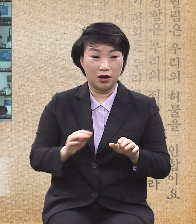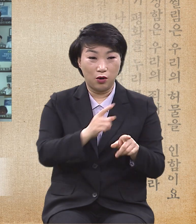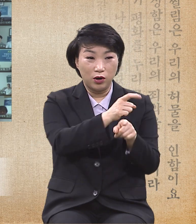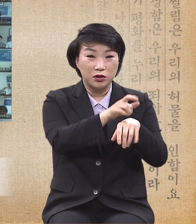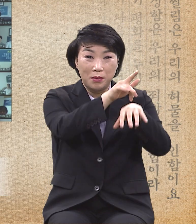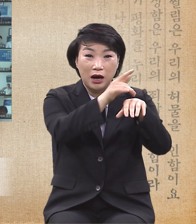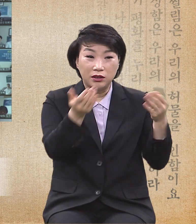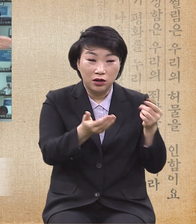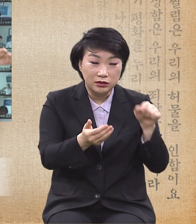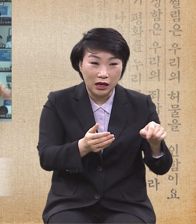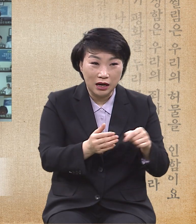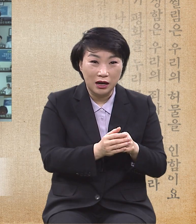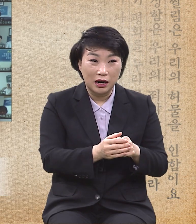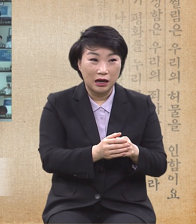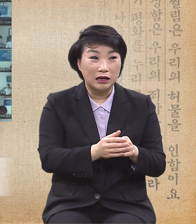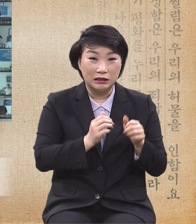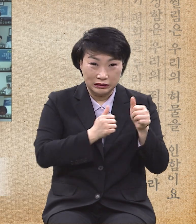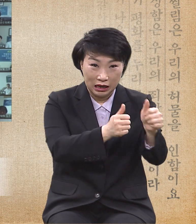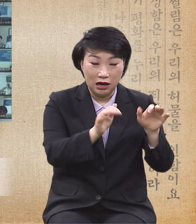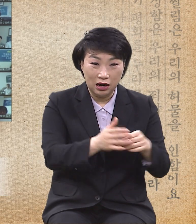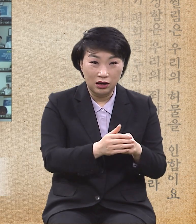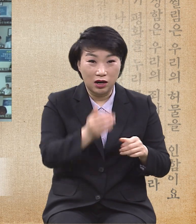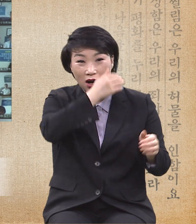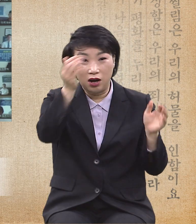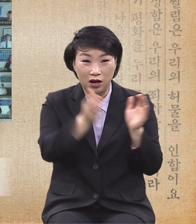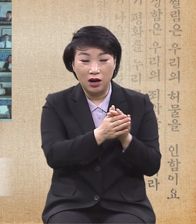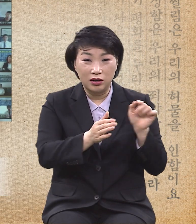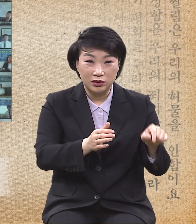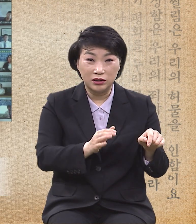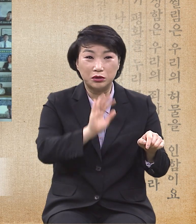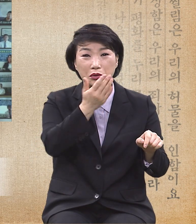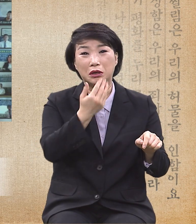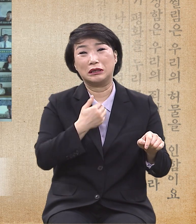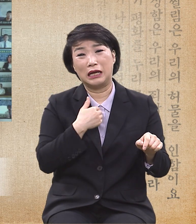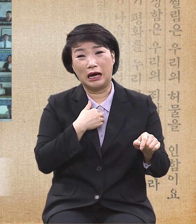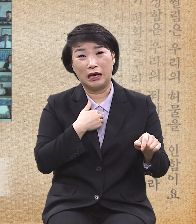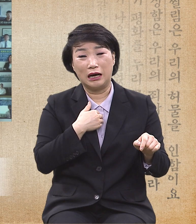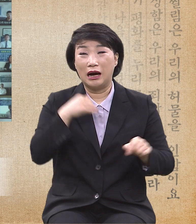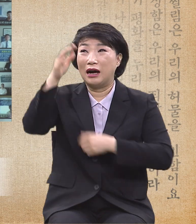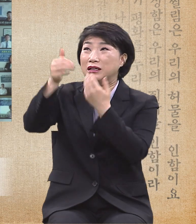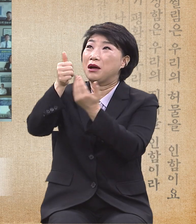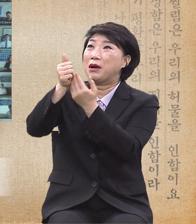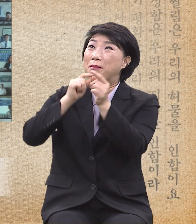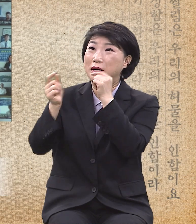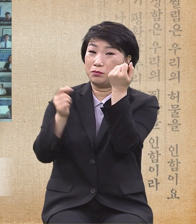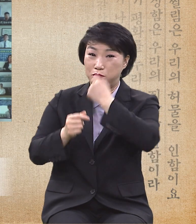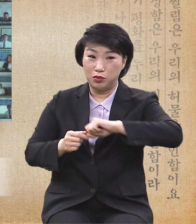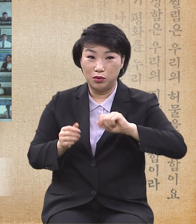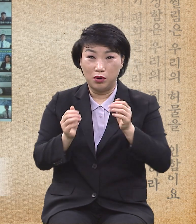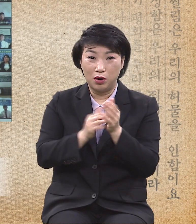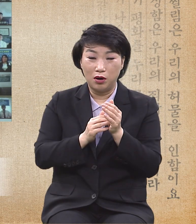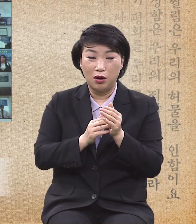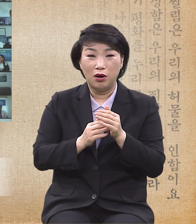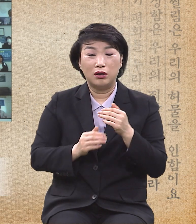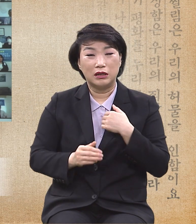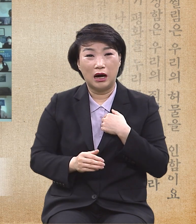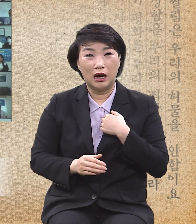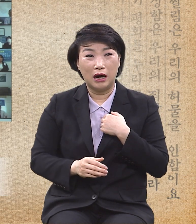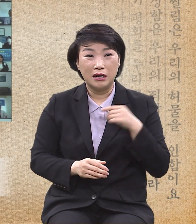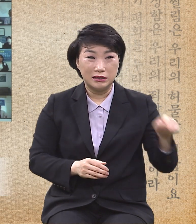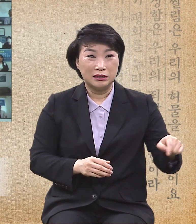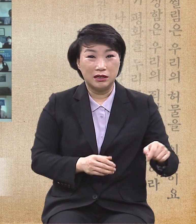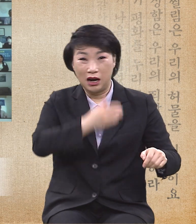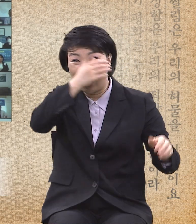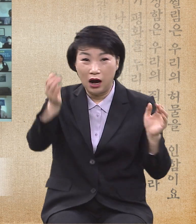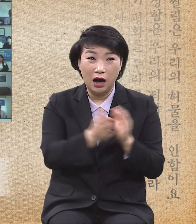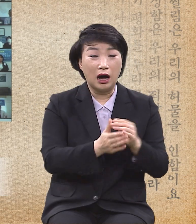마귀 사단 귀신의 말을 듣고 마귀와 함께 패거리가 되어 하나님의 말씀을 불순종하는데